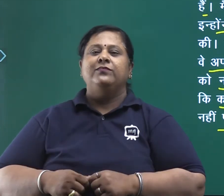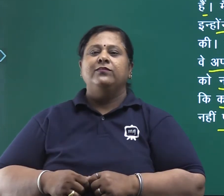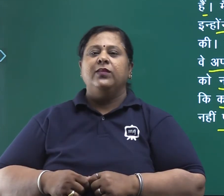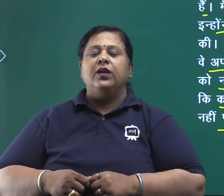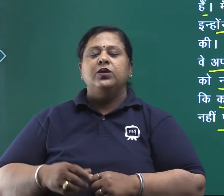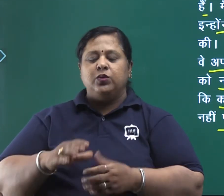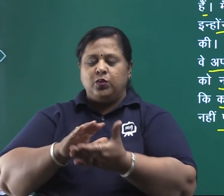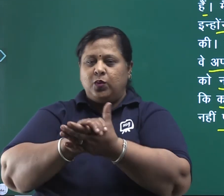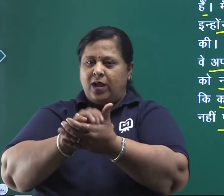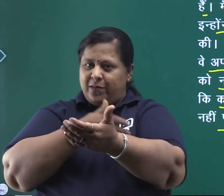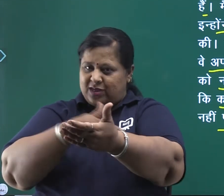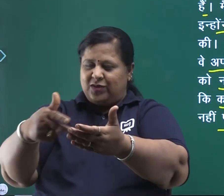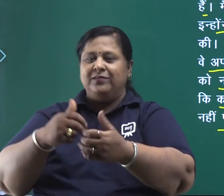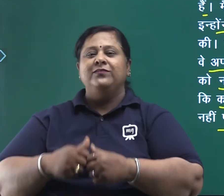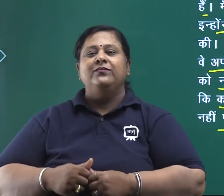सुदामा जी